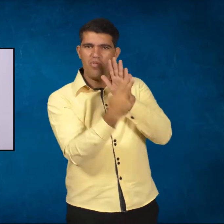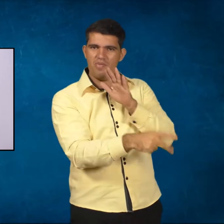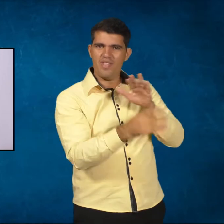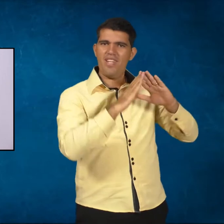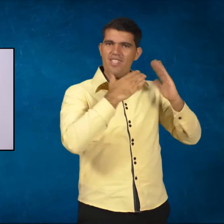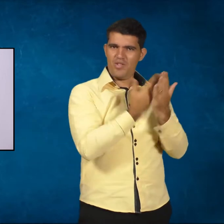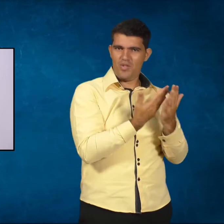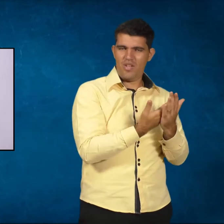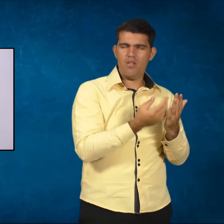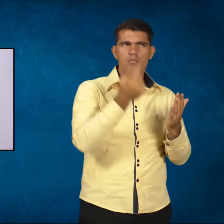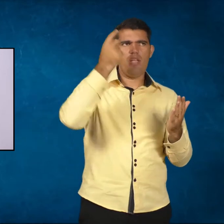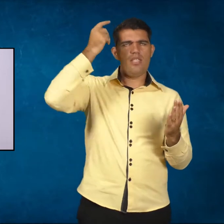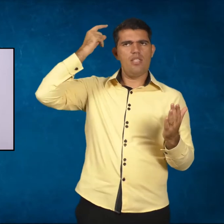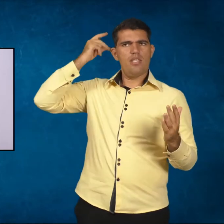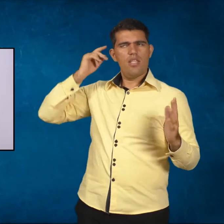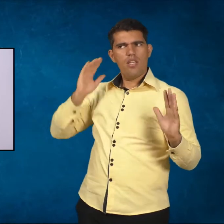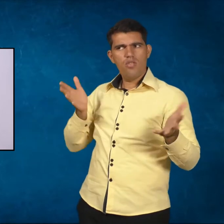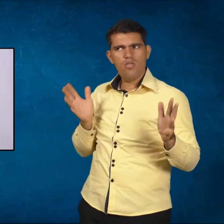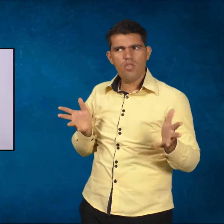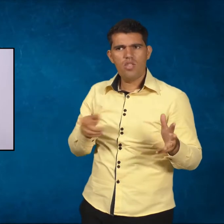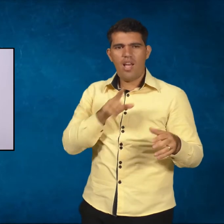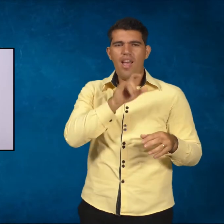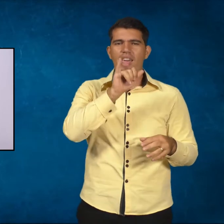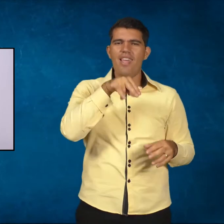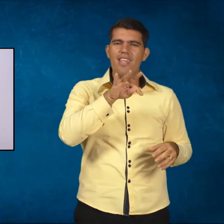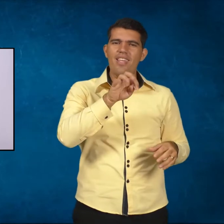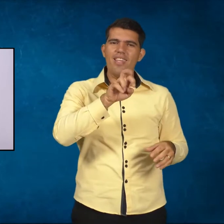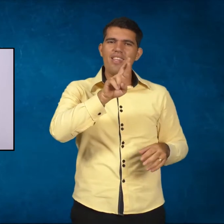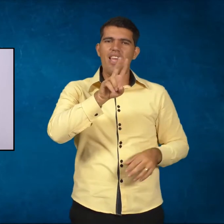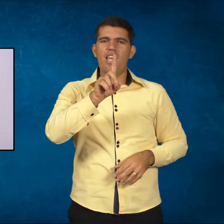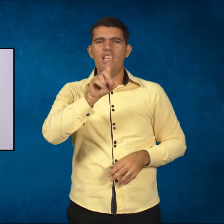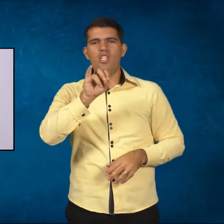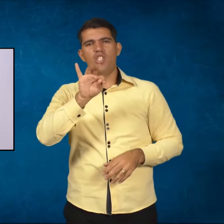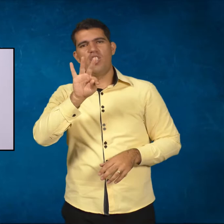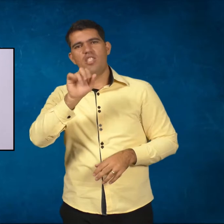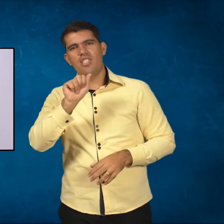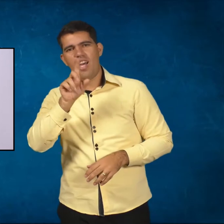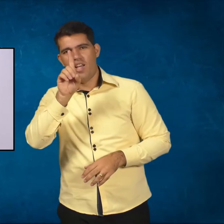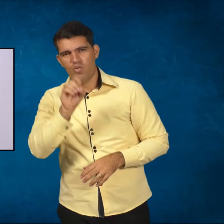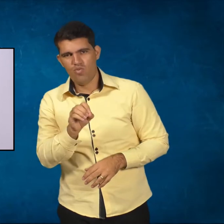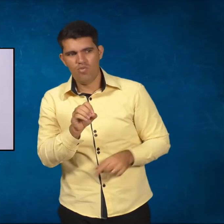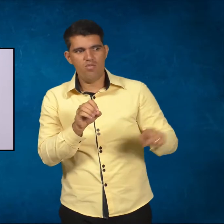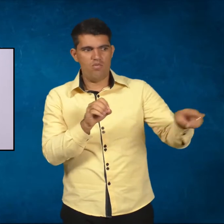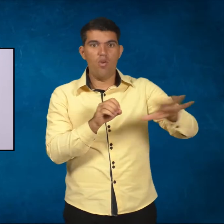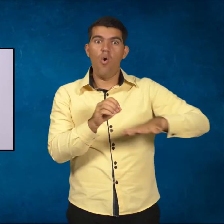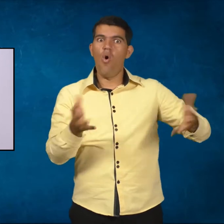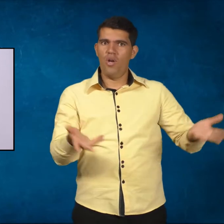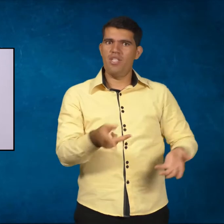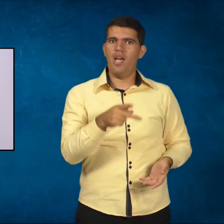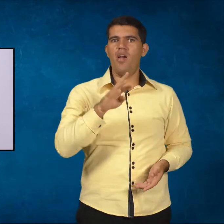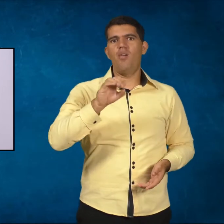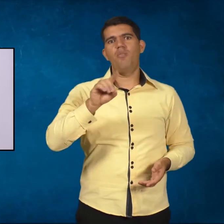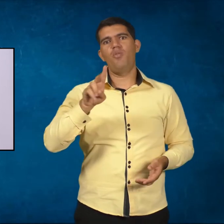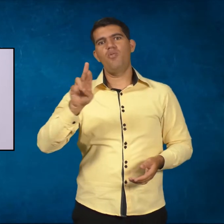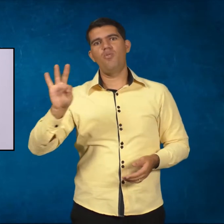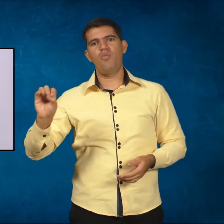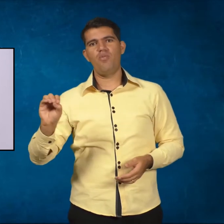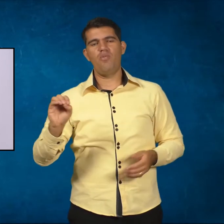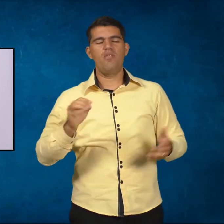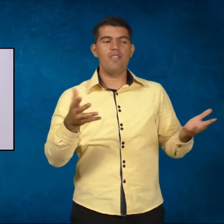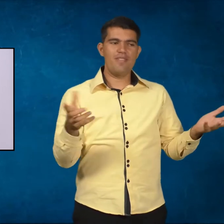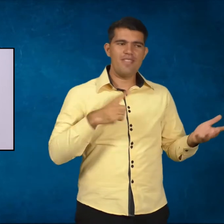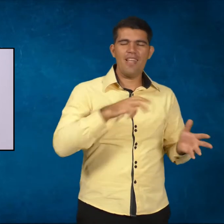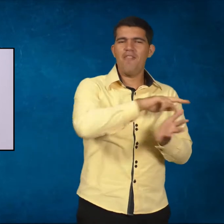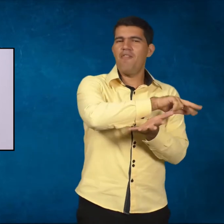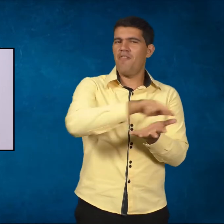tempo durante um tempo ele era um interditado hoje basicamente ela é produto da escola isso